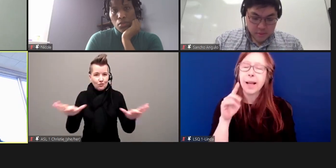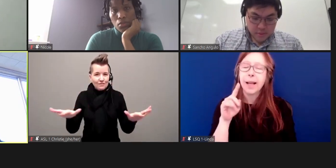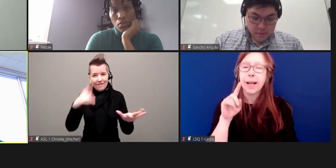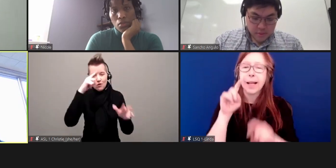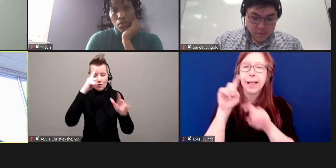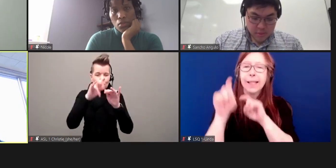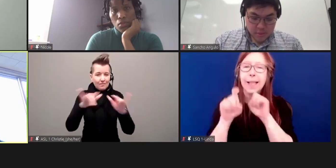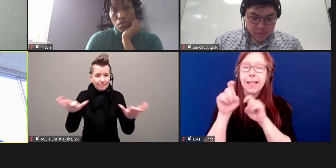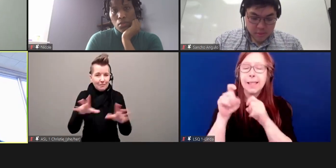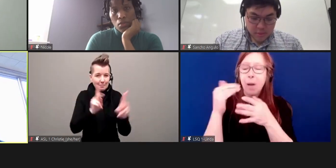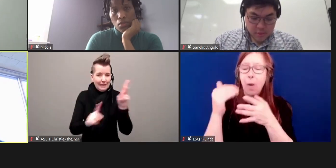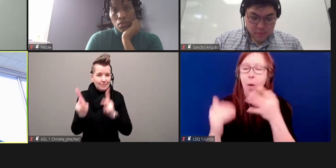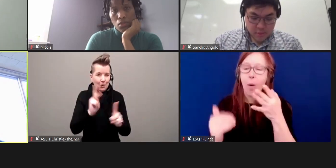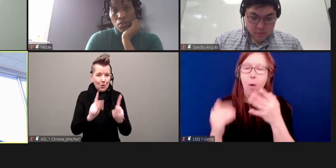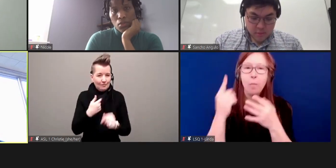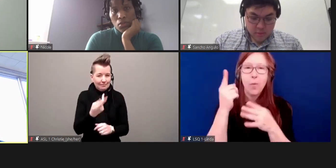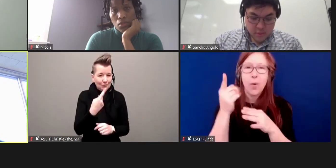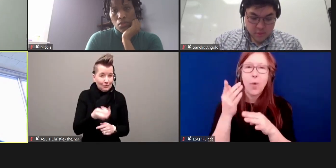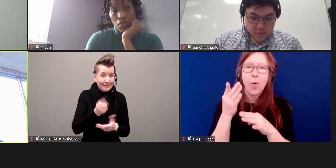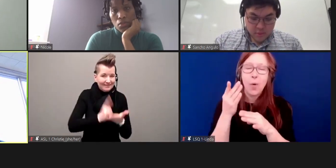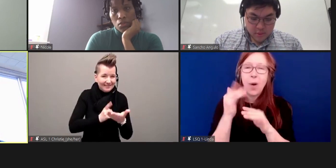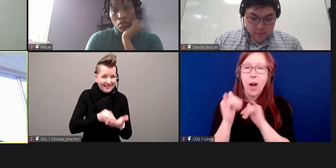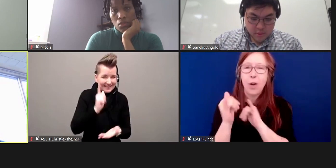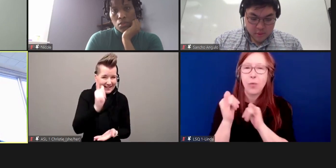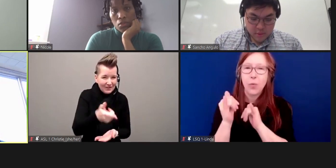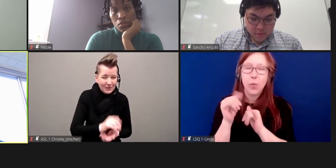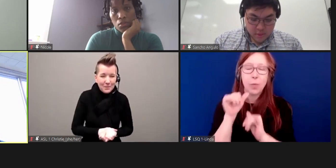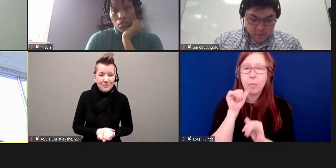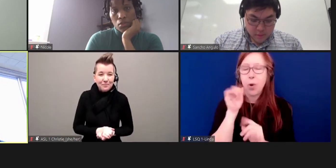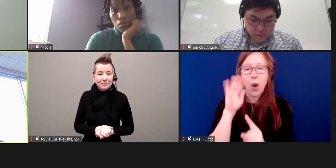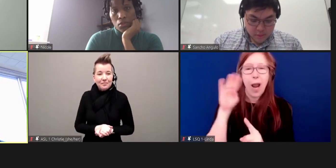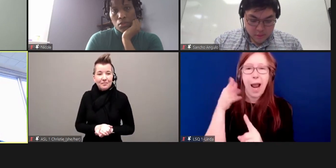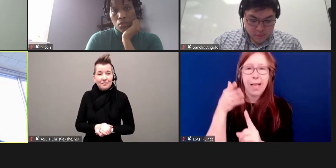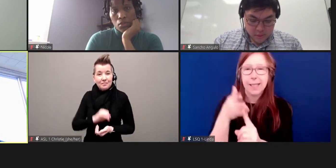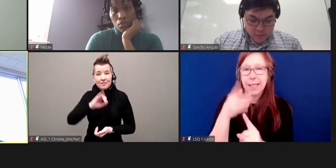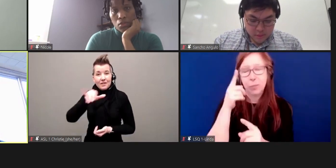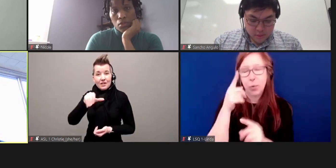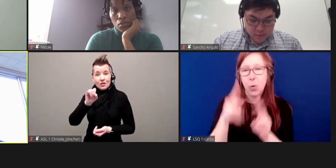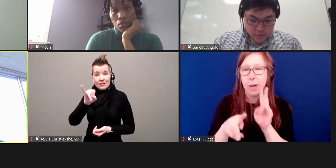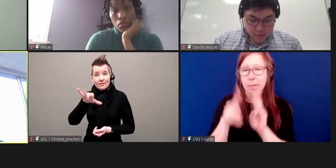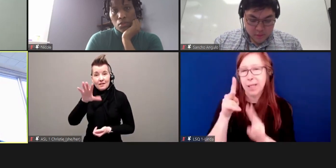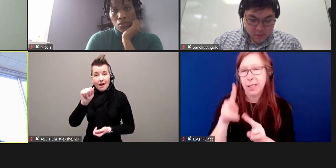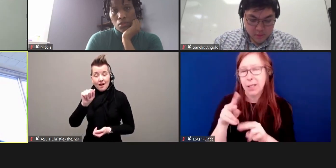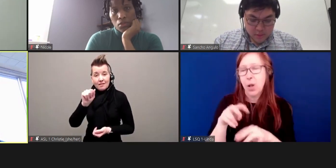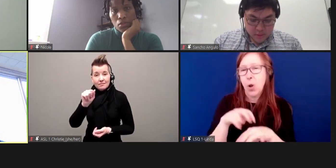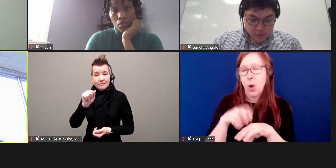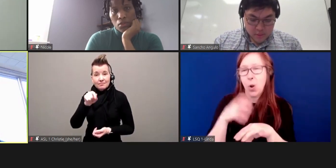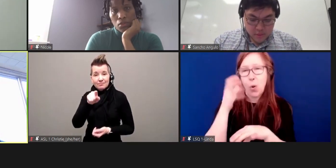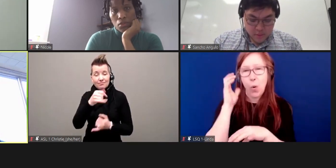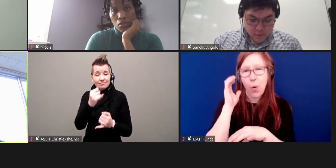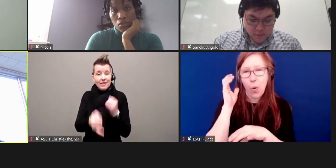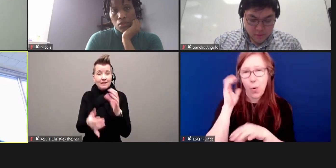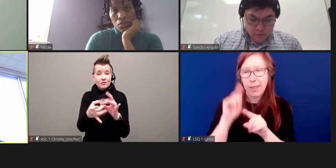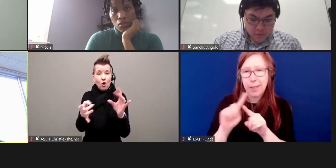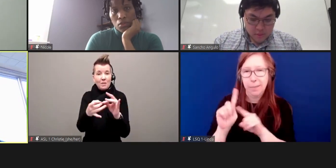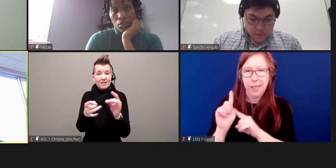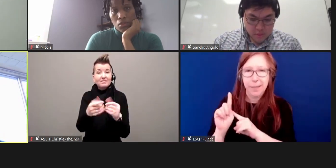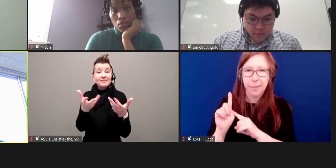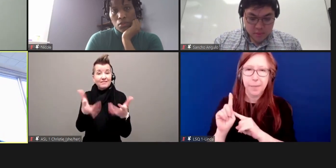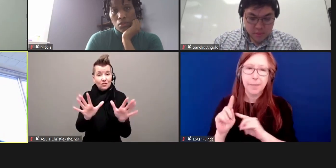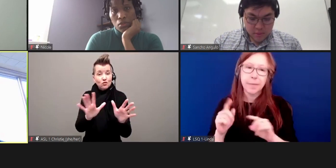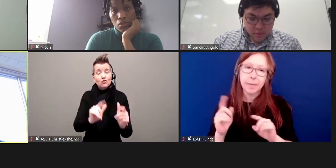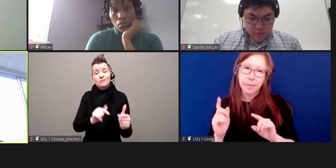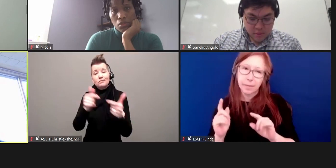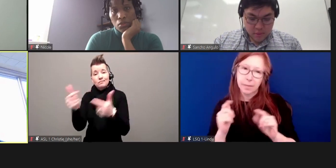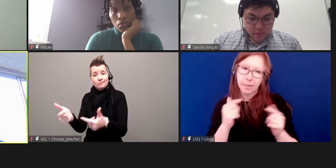des entrevues qui ne sont pas axées sur les neurotypiques. Jessica, dernier commentaire avant la